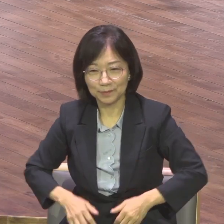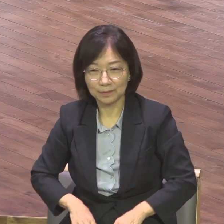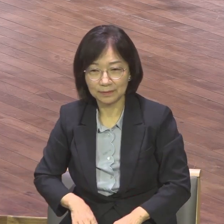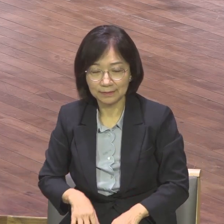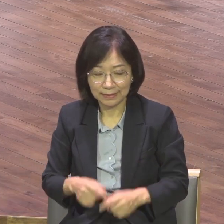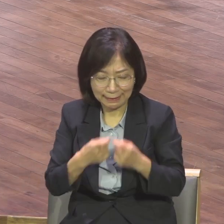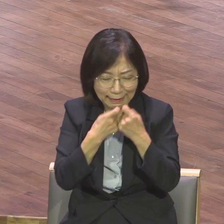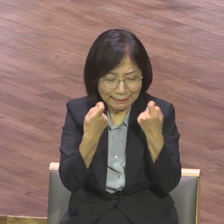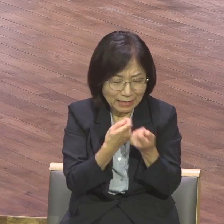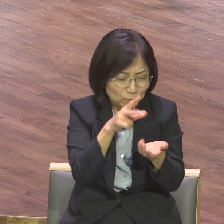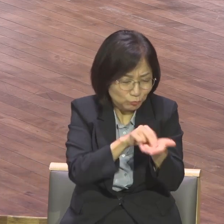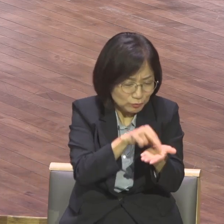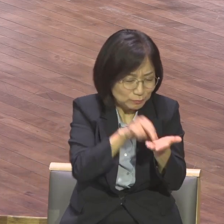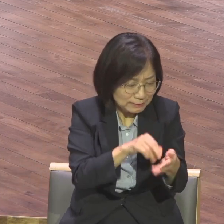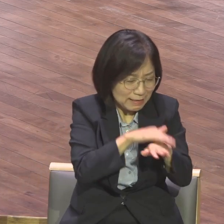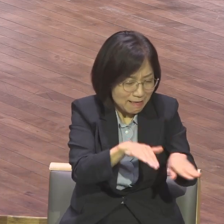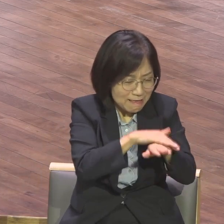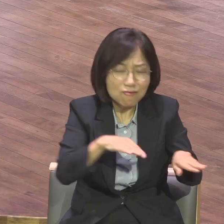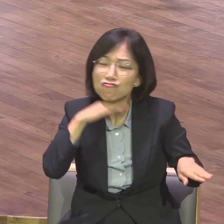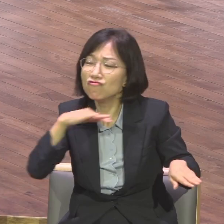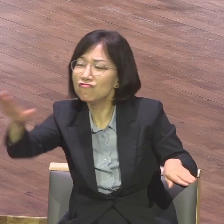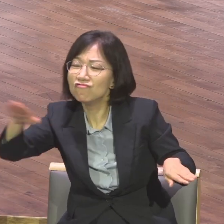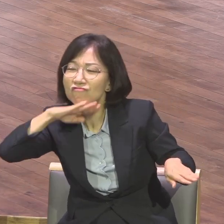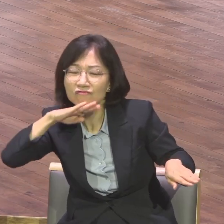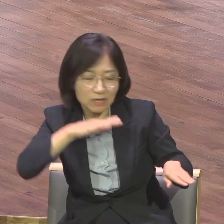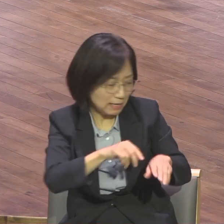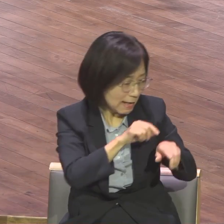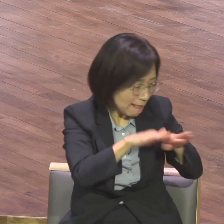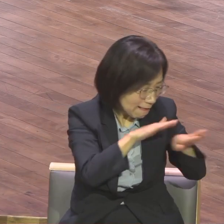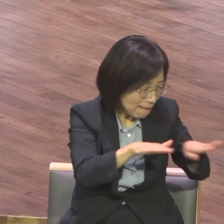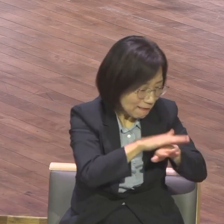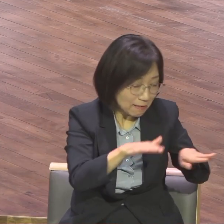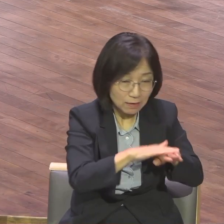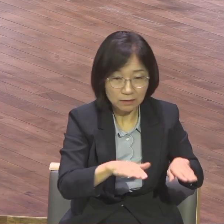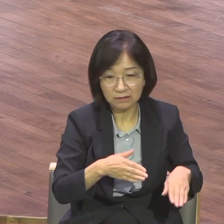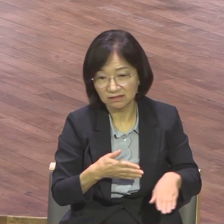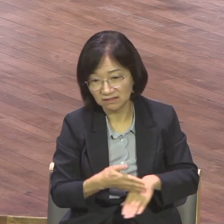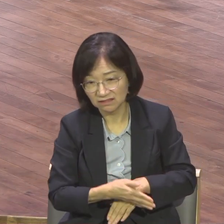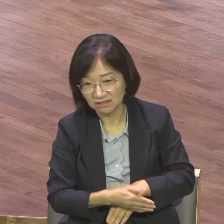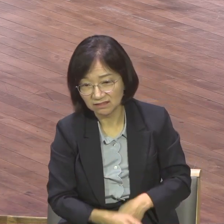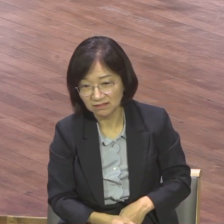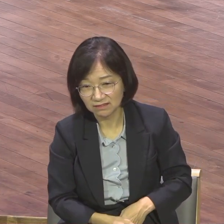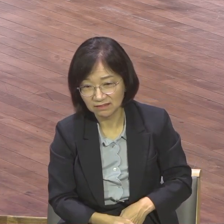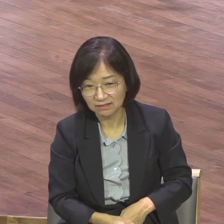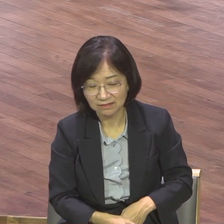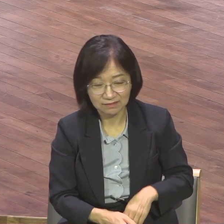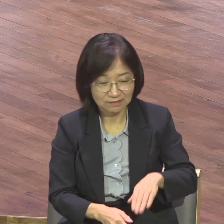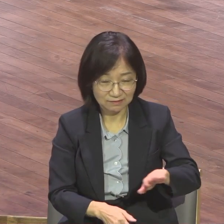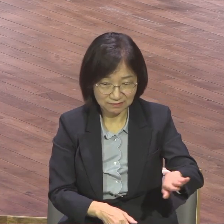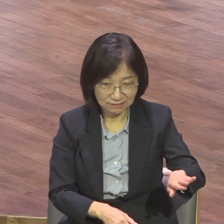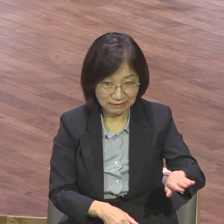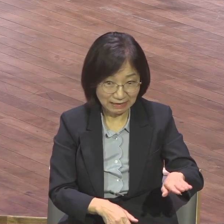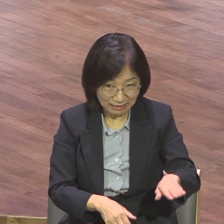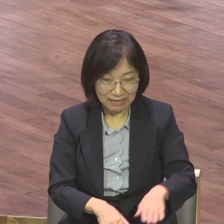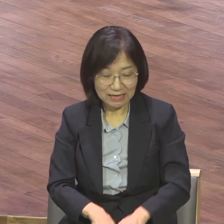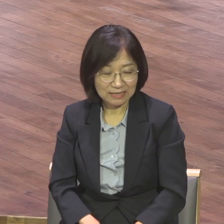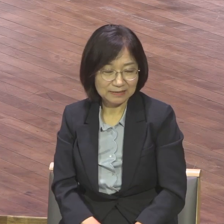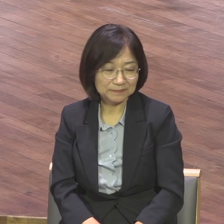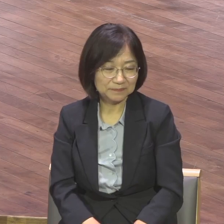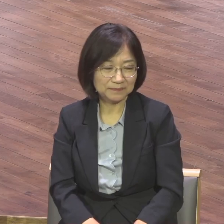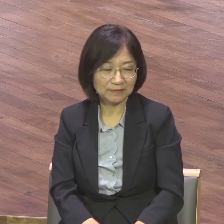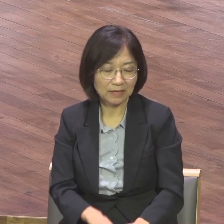때까지 그거 해결하고, 언제 그건 죽고 났습니다. 해결하고 절대 지상에 살 동안